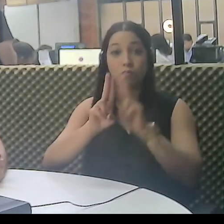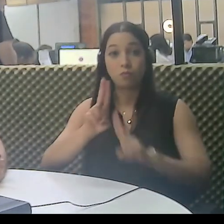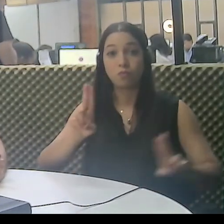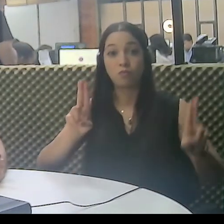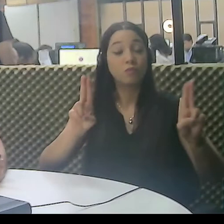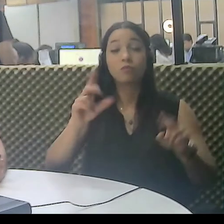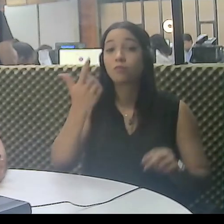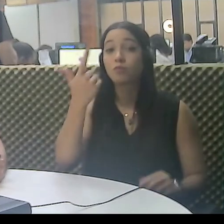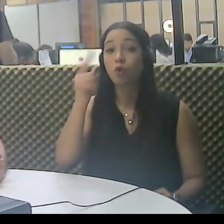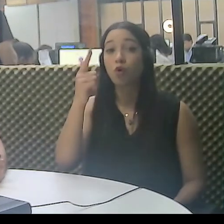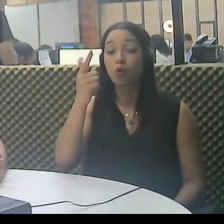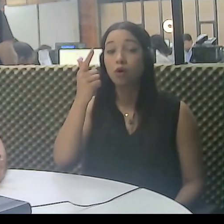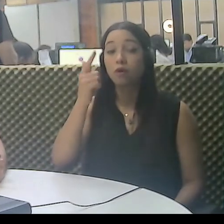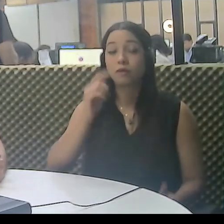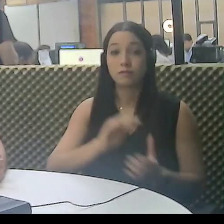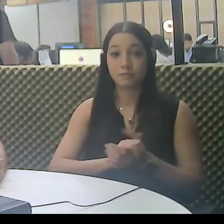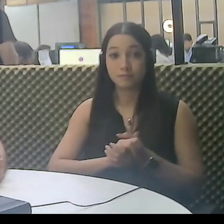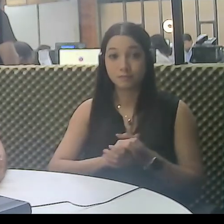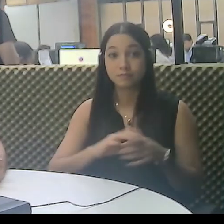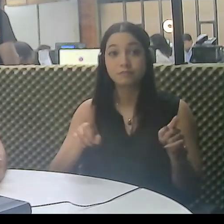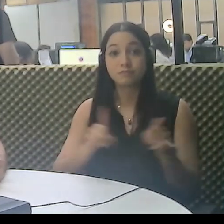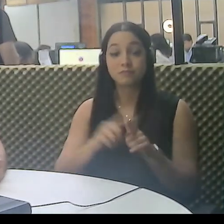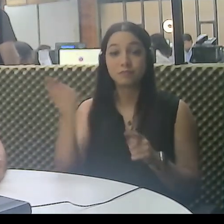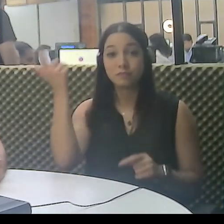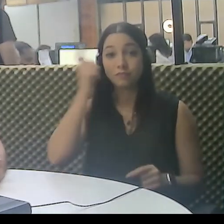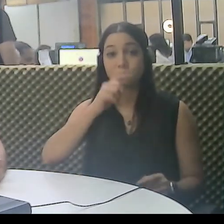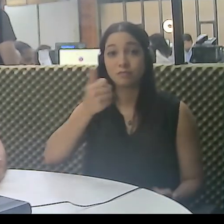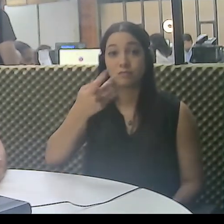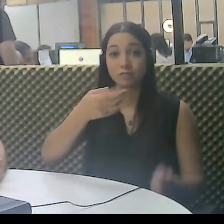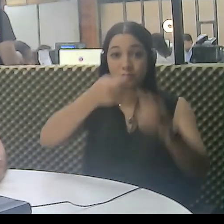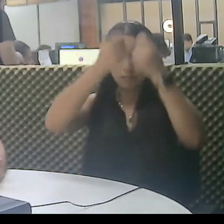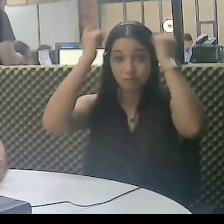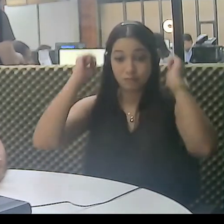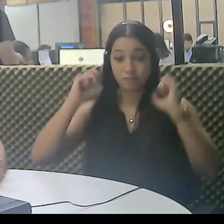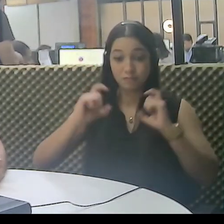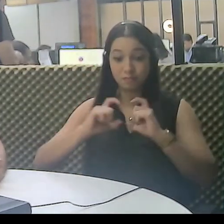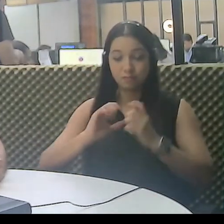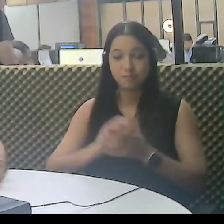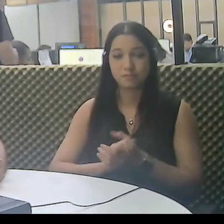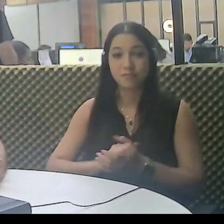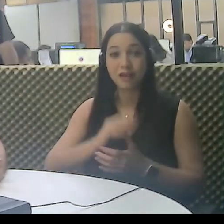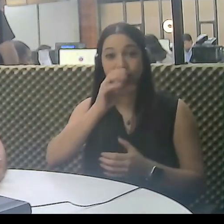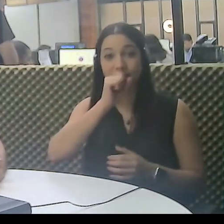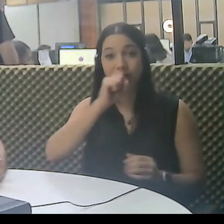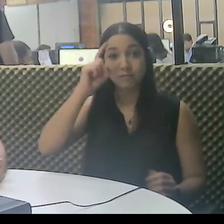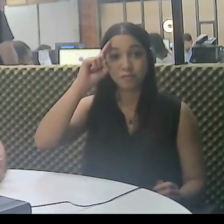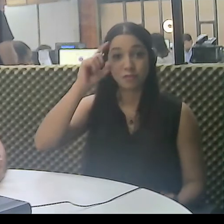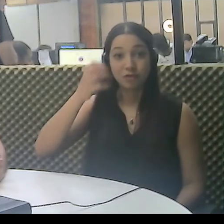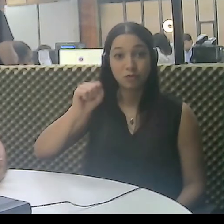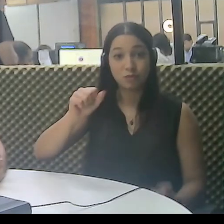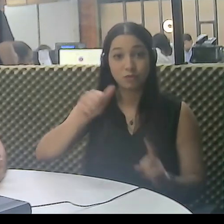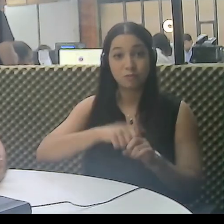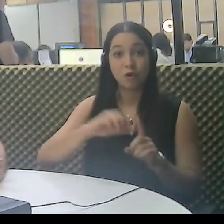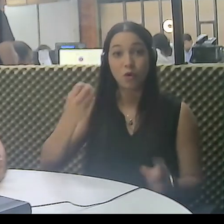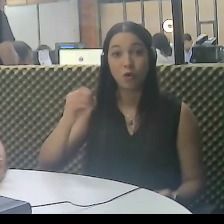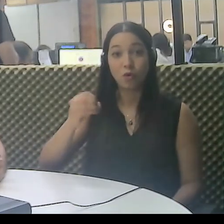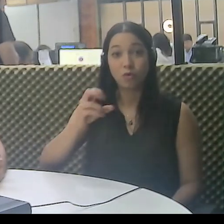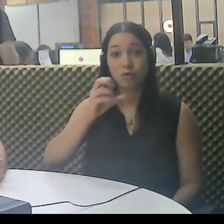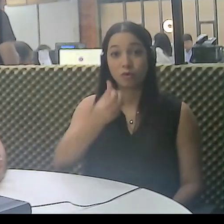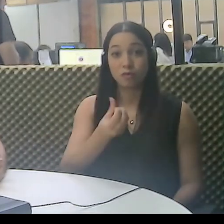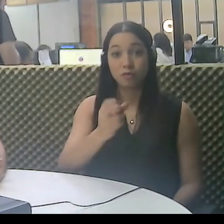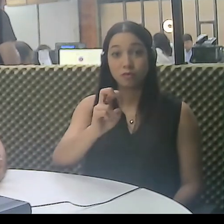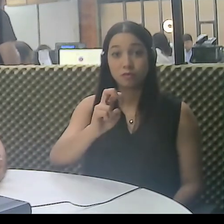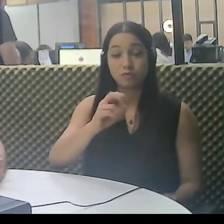Federal de Goiás, em Goiânia, e a equipe conquistou 14 medalhas. No sábado, dia 8 de outubro, 65 para-atletas